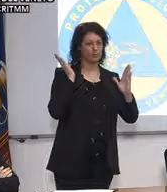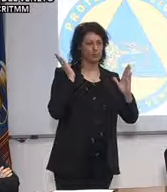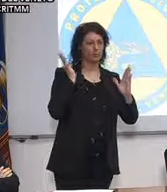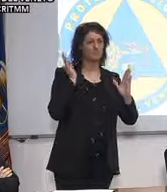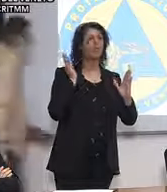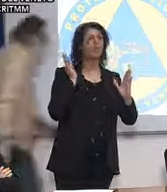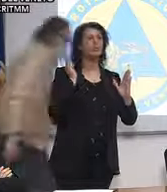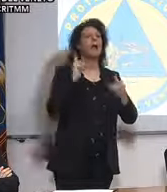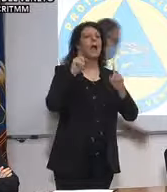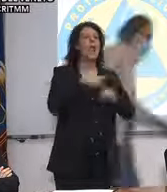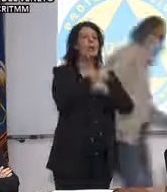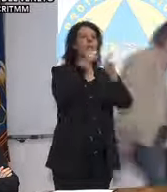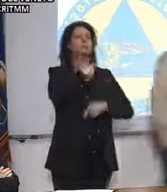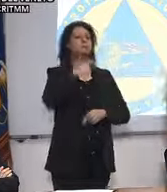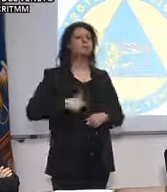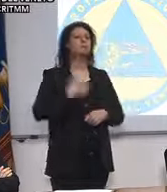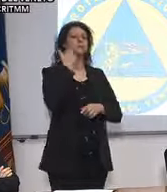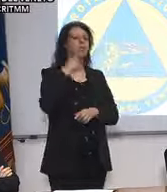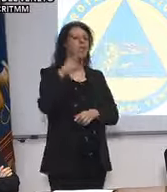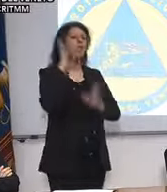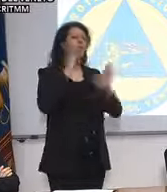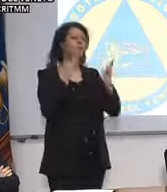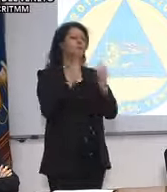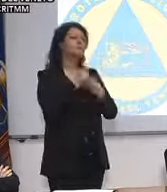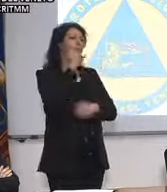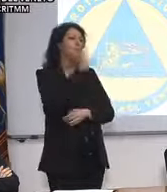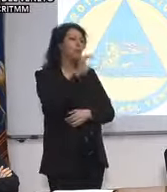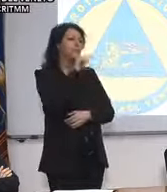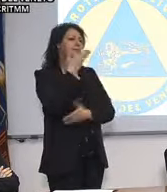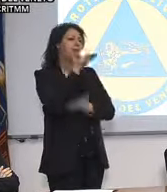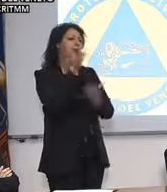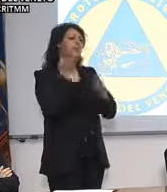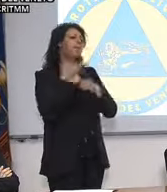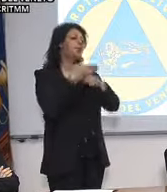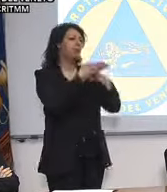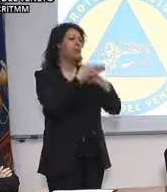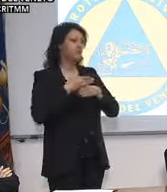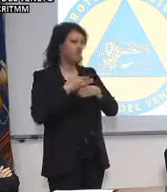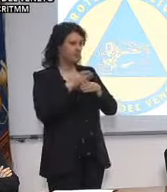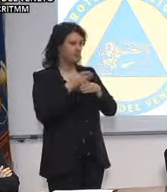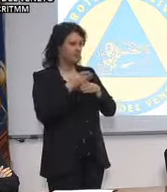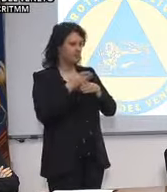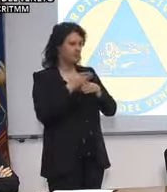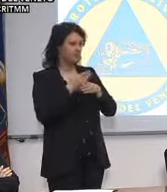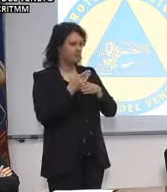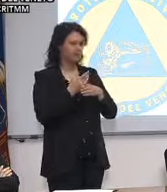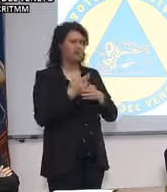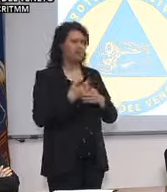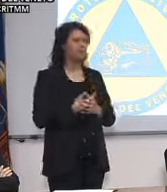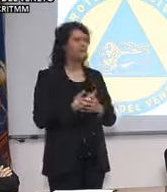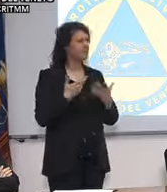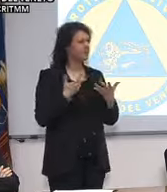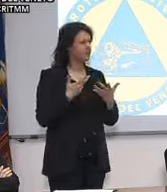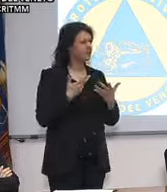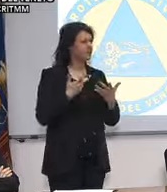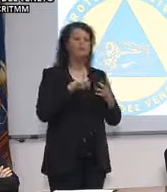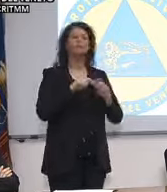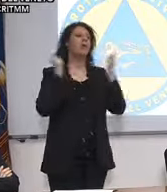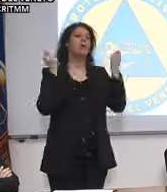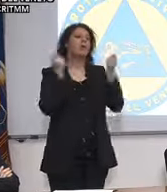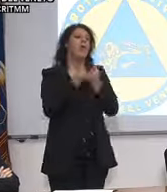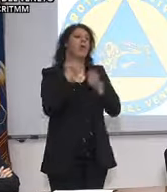per stabilire magari un percorso comune, per chiedere un protocollo. Per la scuola? No, in generale, per